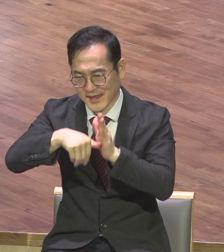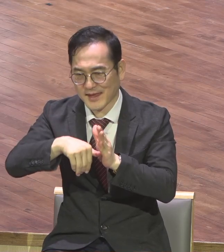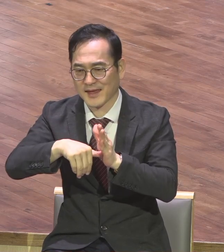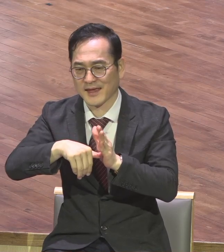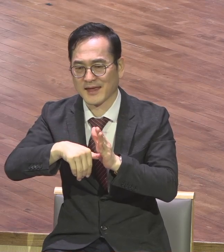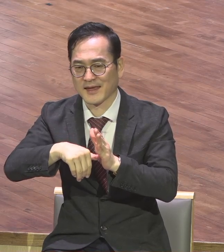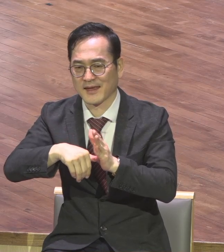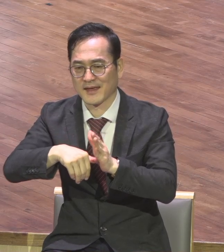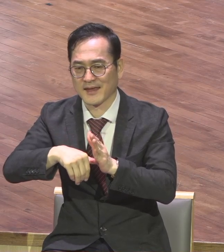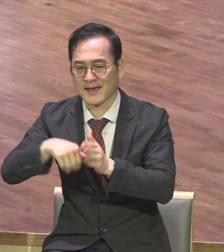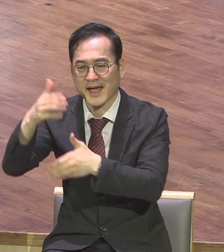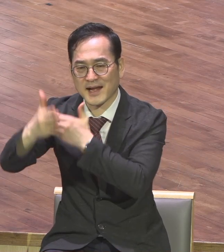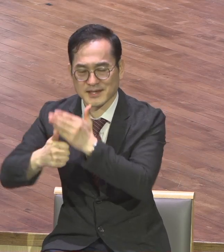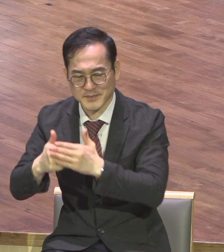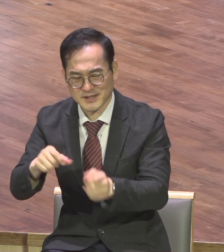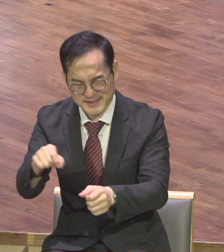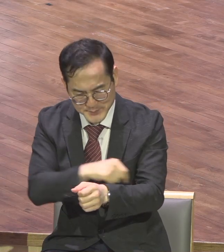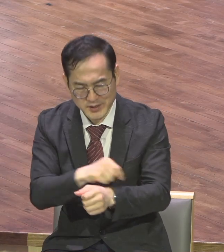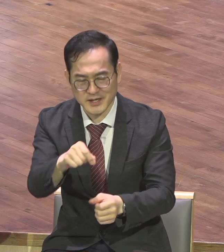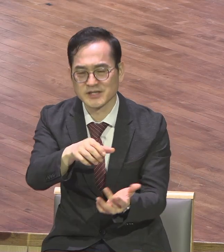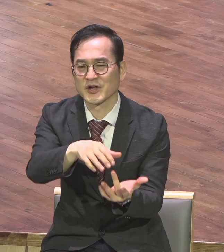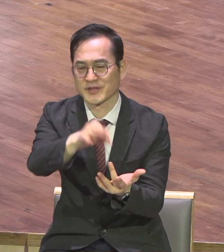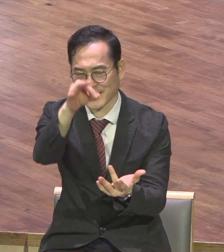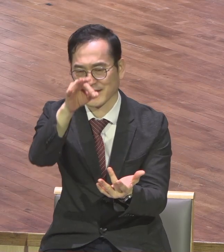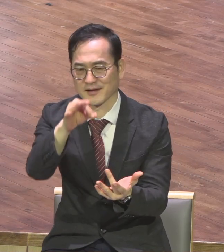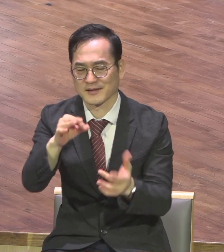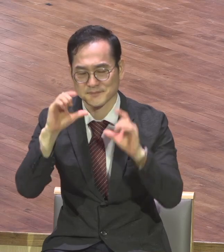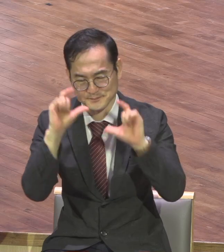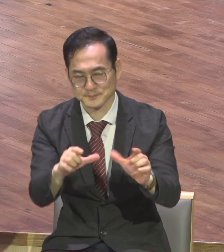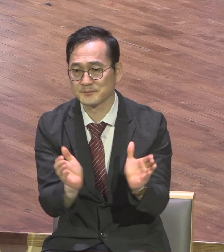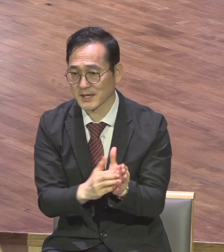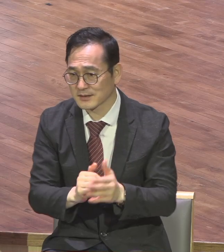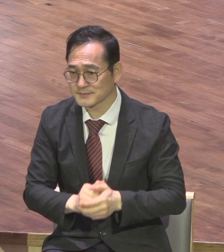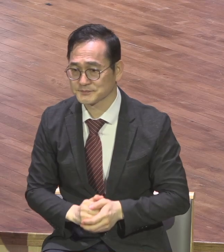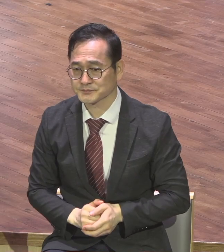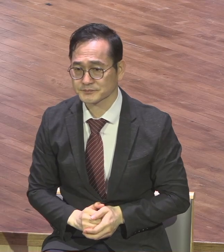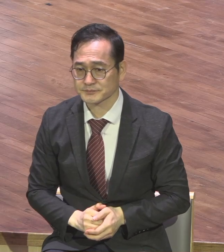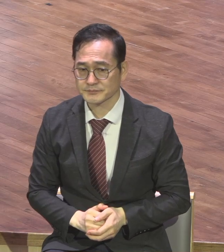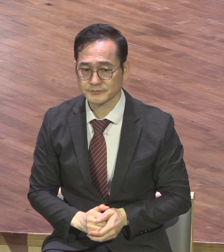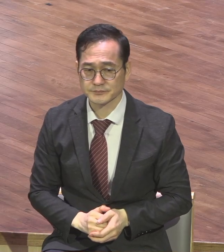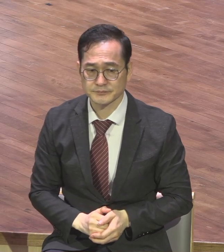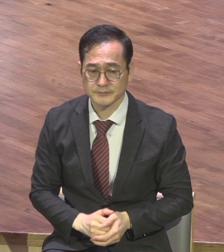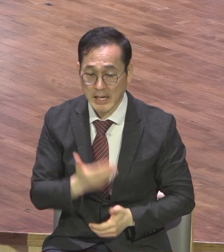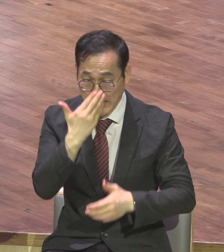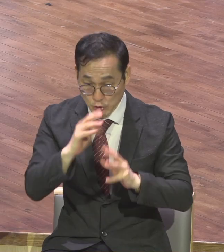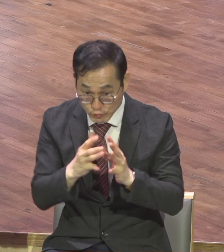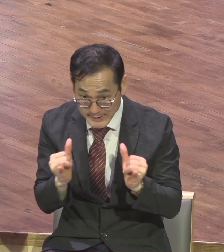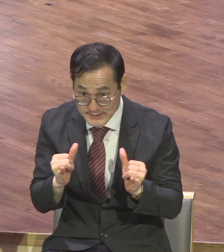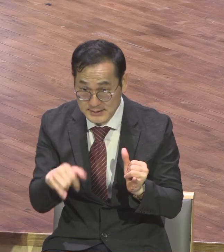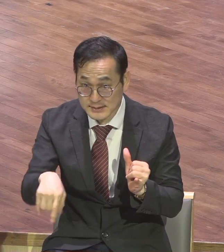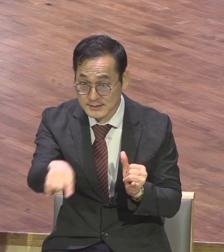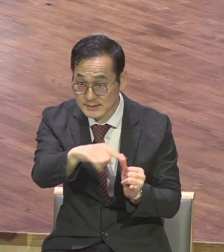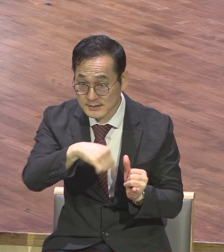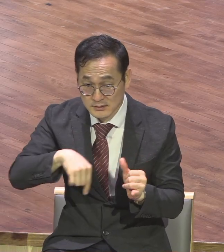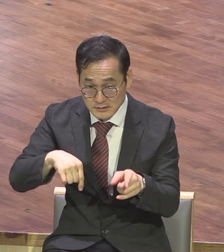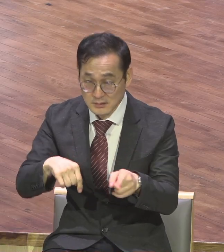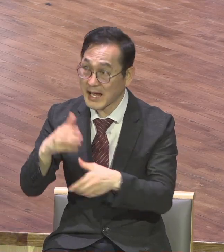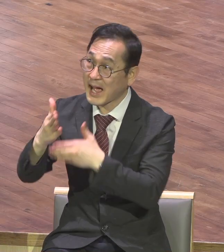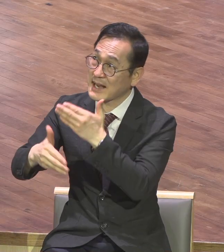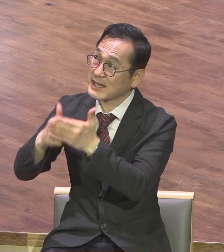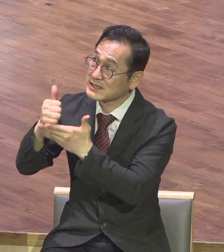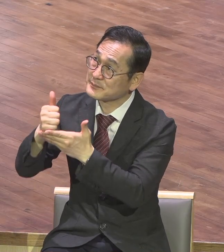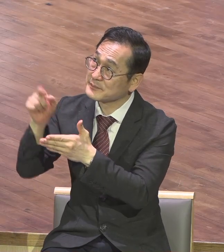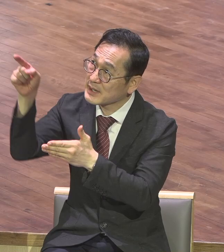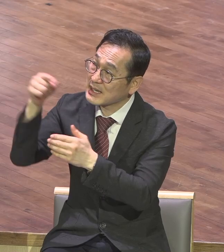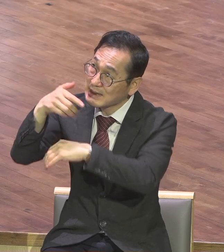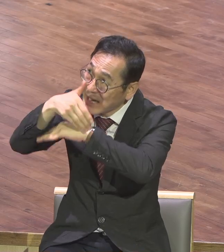그렇게 말합니다. 그런데 이 유대인들은 이런 하나님의 본질적 의도를 제대로 이해하지를 못하고